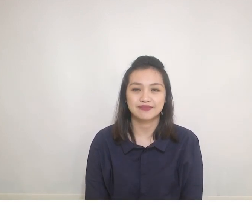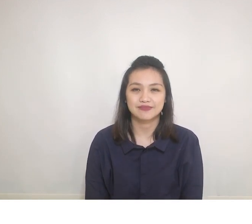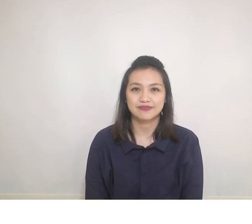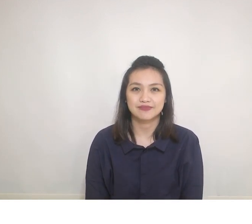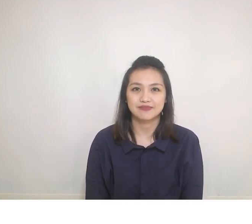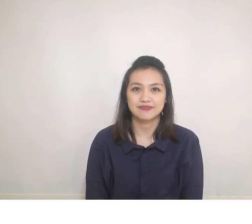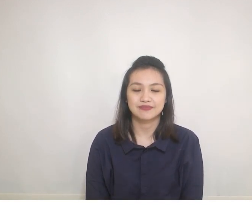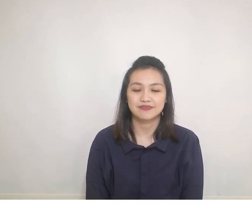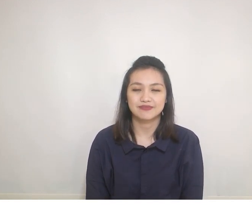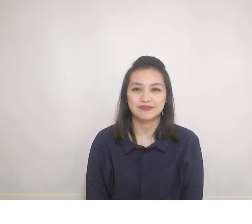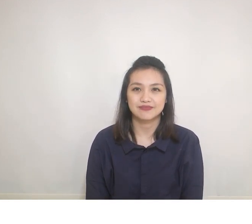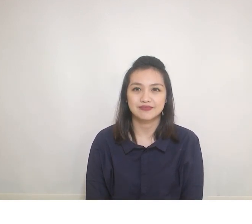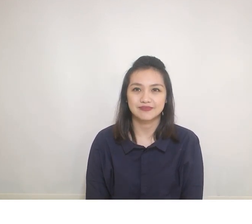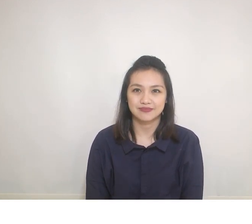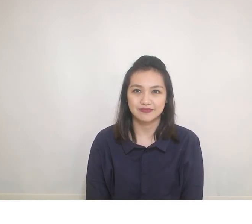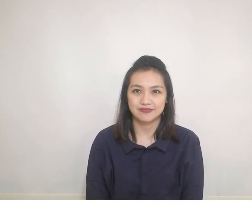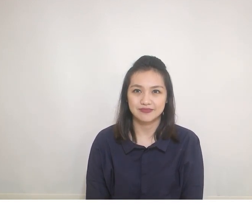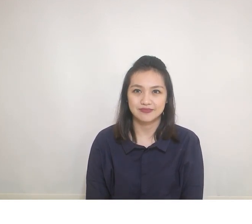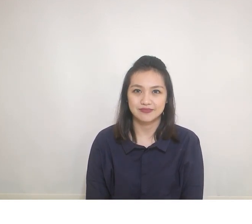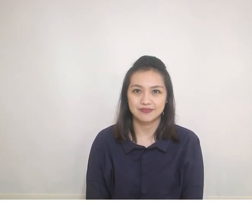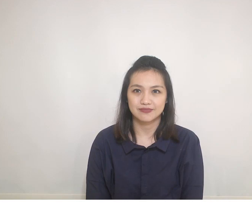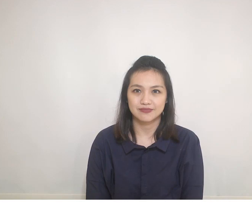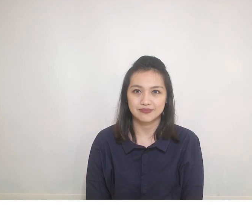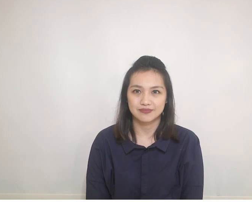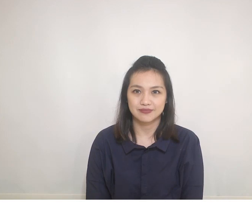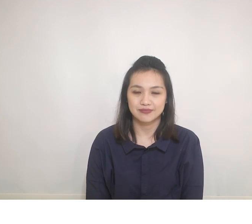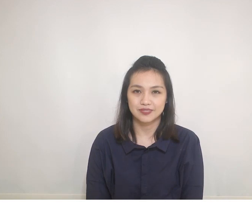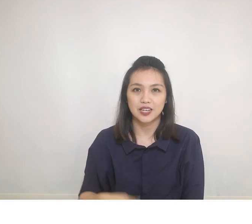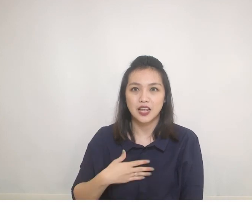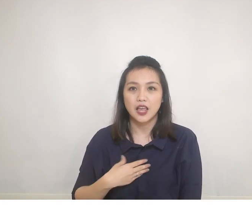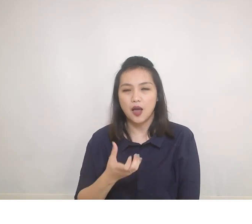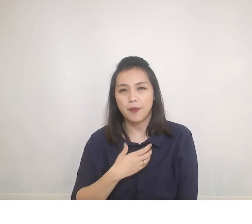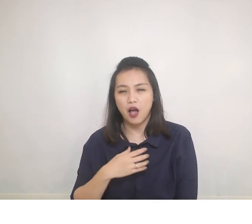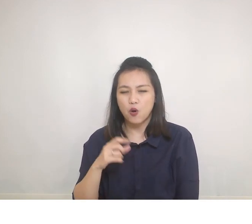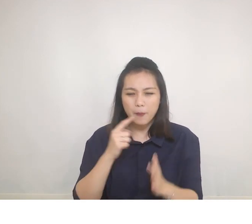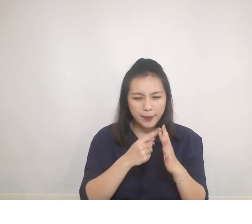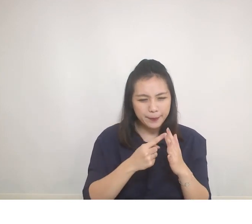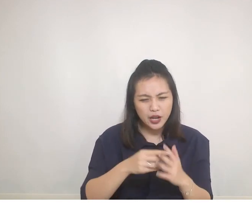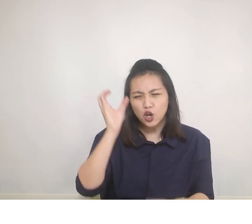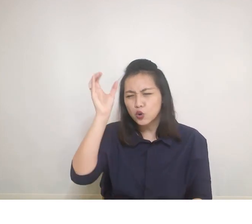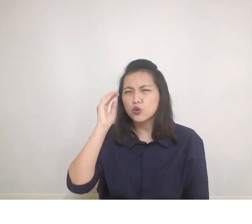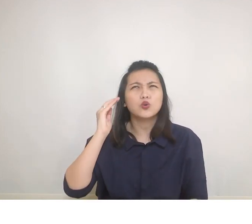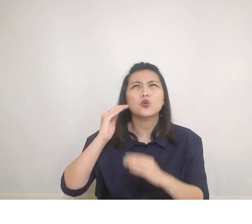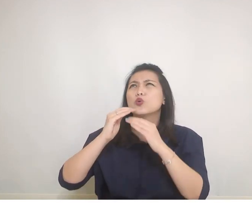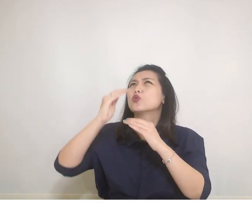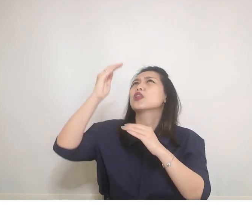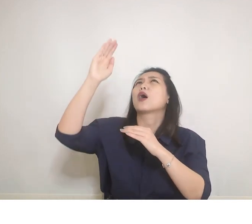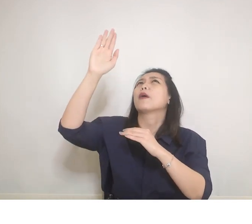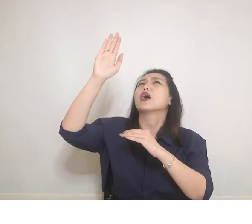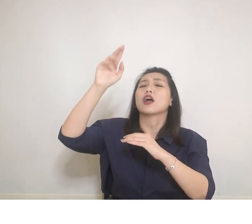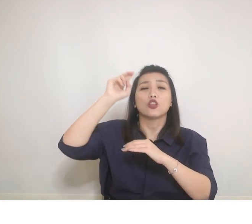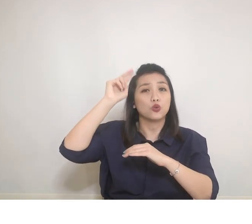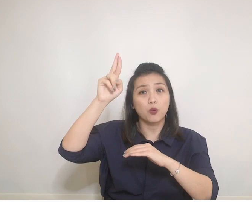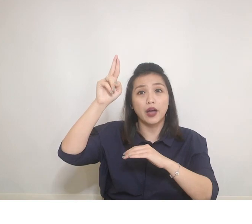saya fokusnya ke sini, saya mau pelayanan, saya kalau bisa mission trip, saya akan mission trip. Bukan dengan mengorbankan banyak uang dengan hutang,